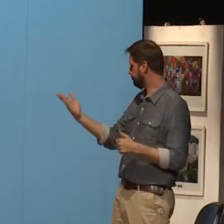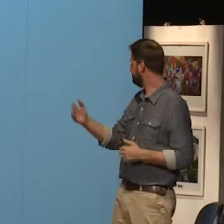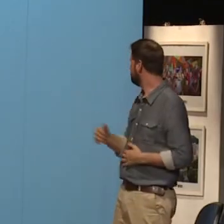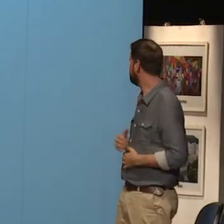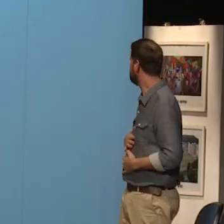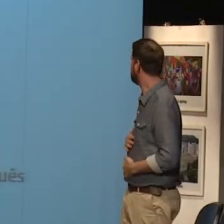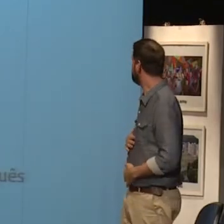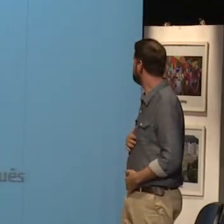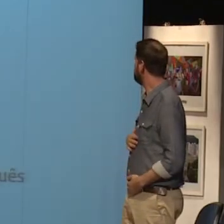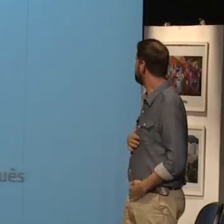cego? Ok.